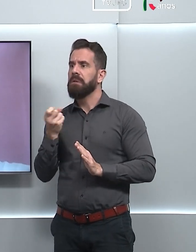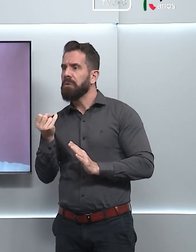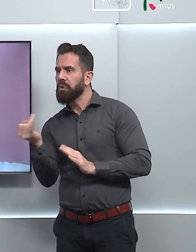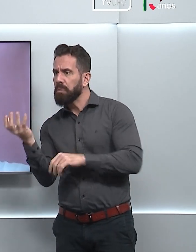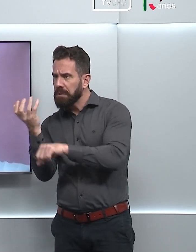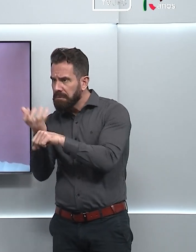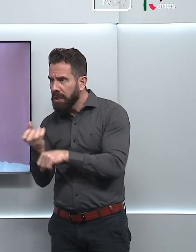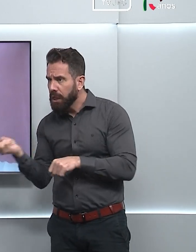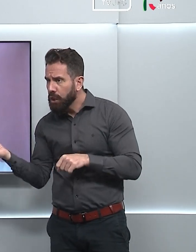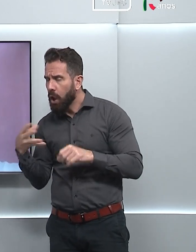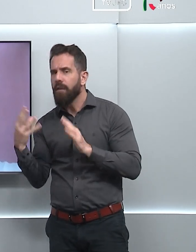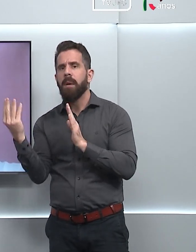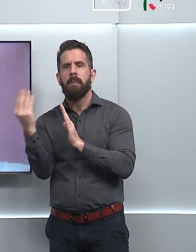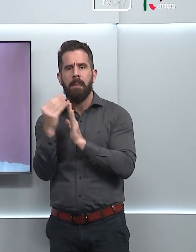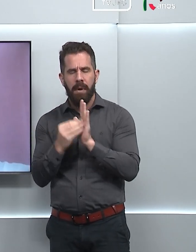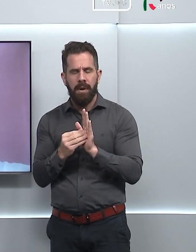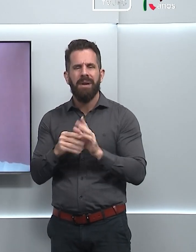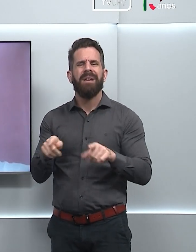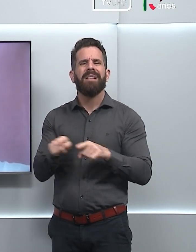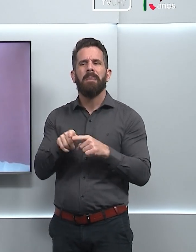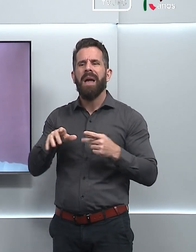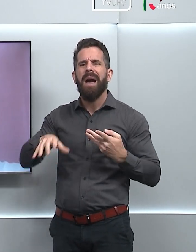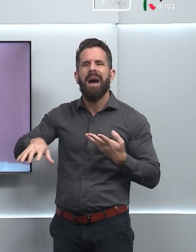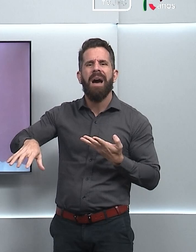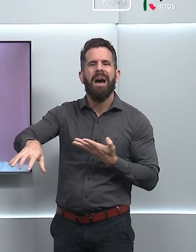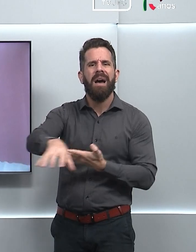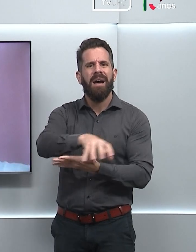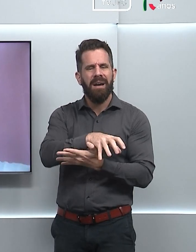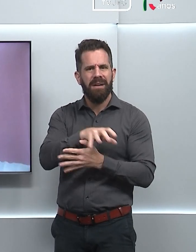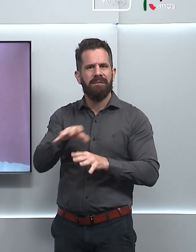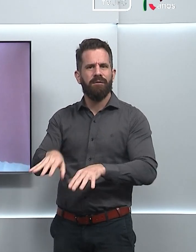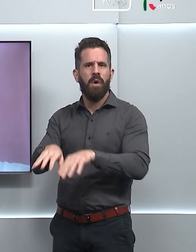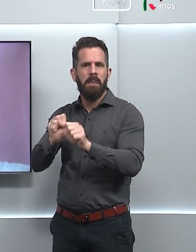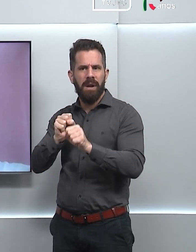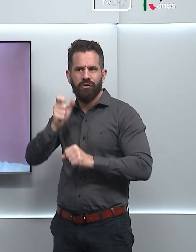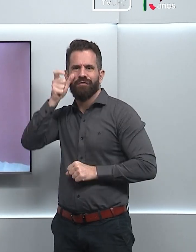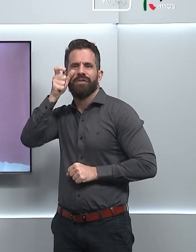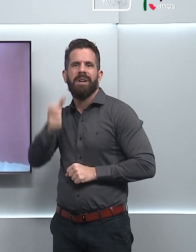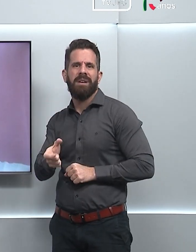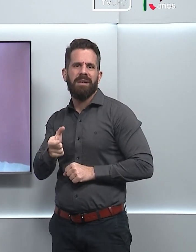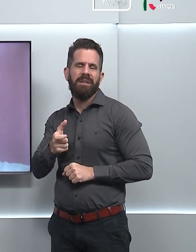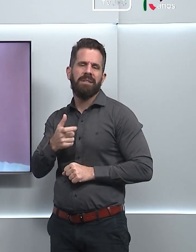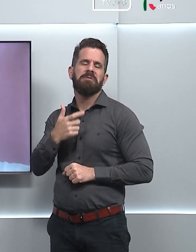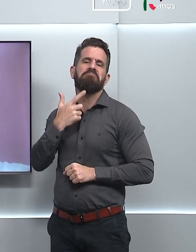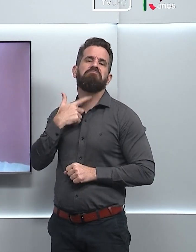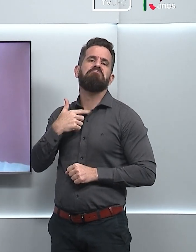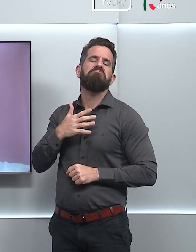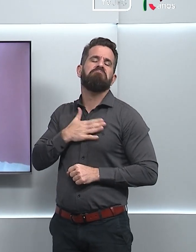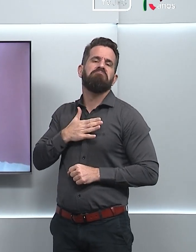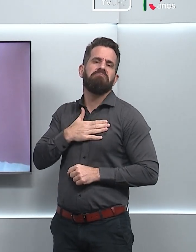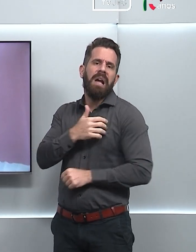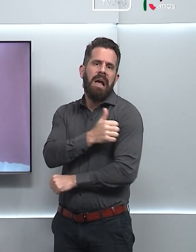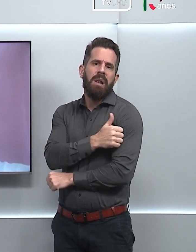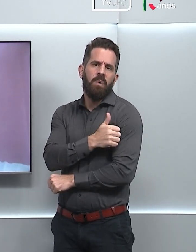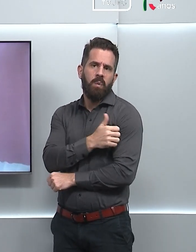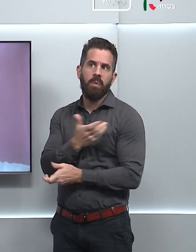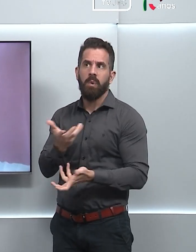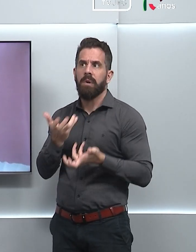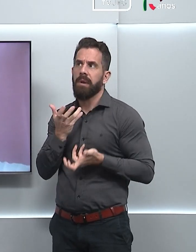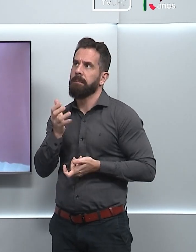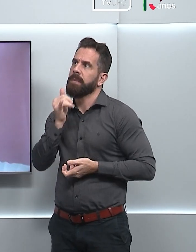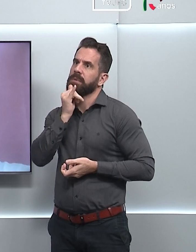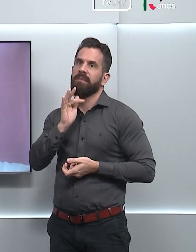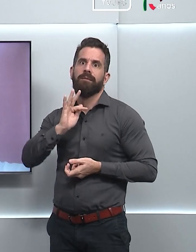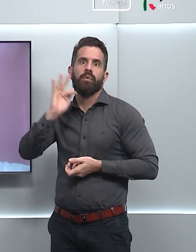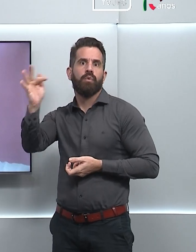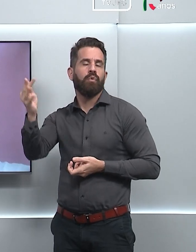e também esses itinerários formativos que devem ser proporcionados para estudantes que têm pretensões de